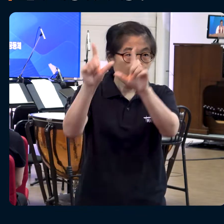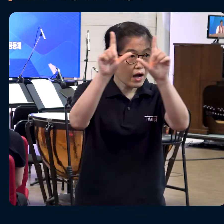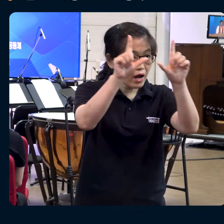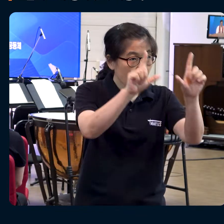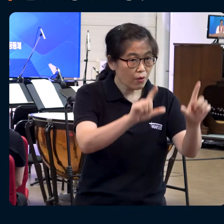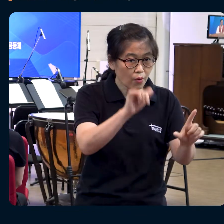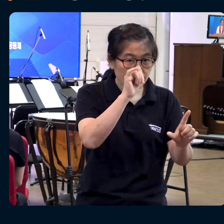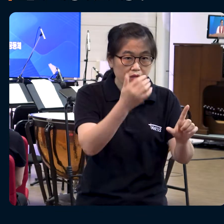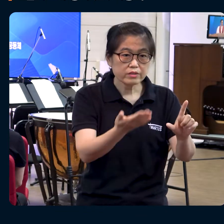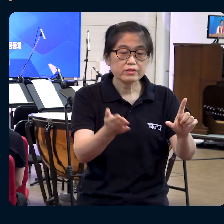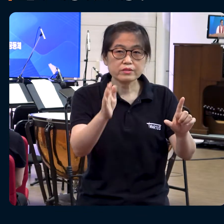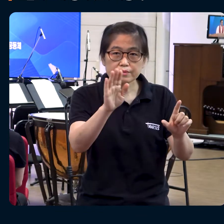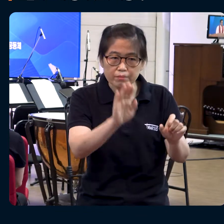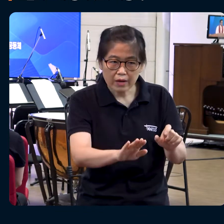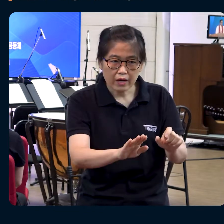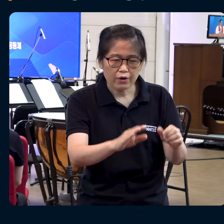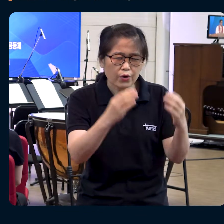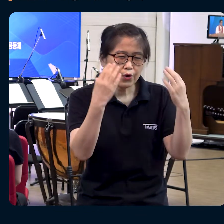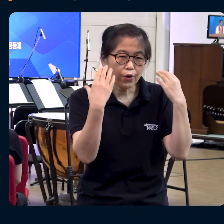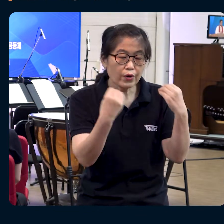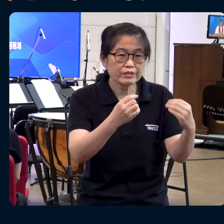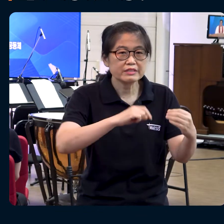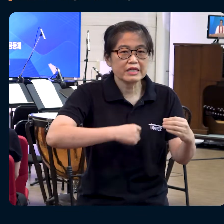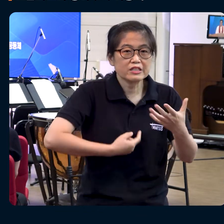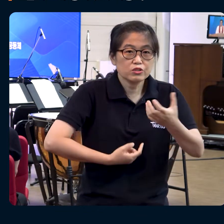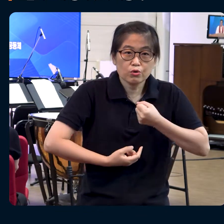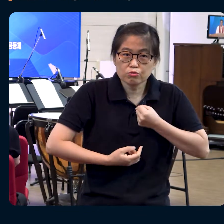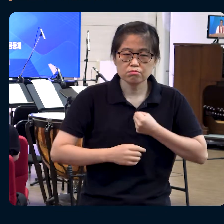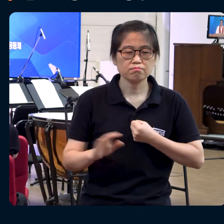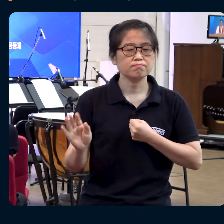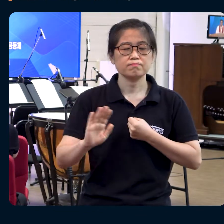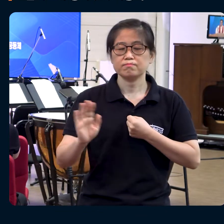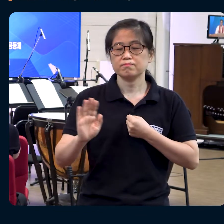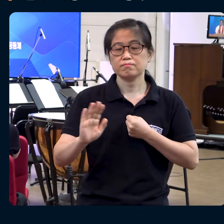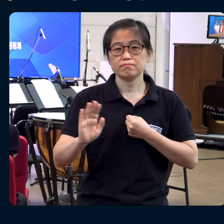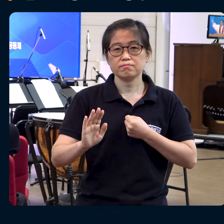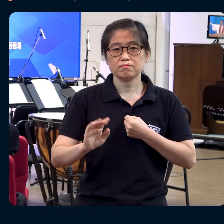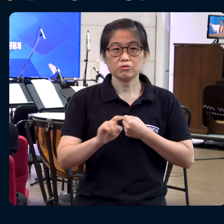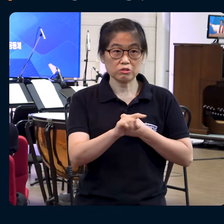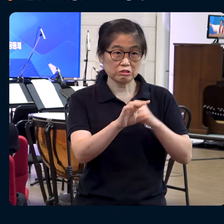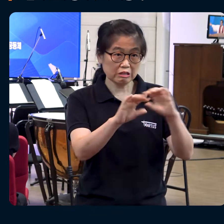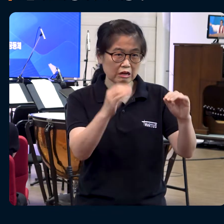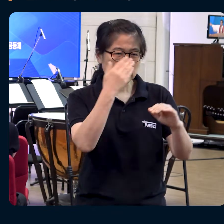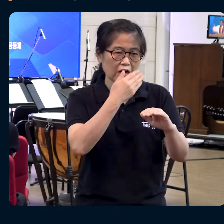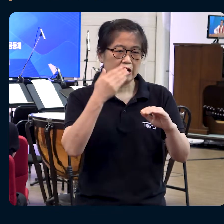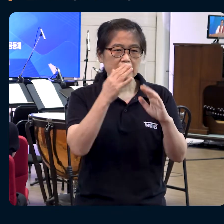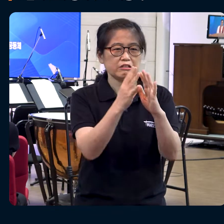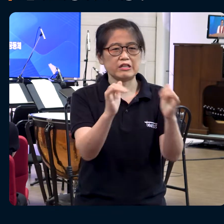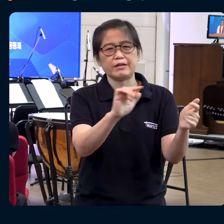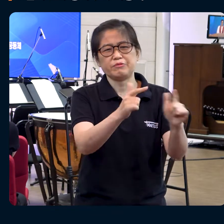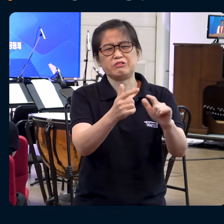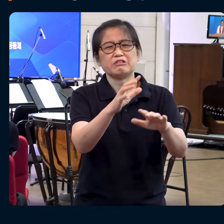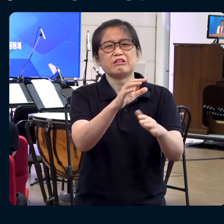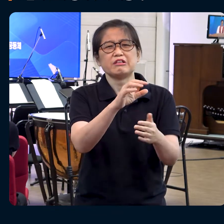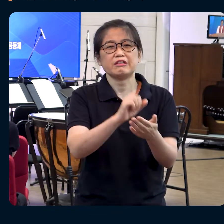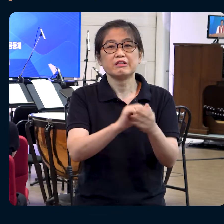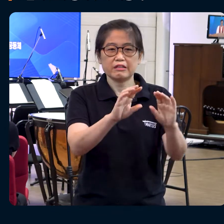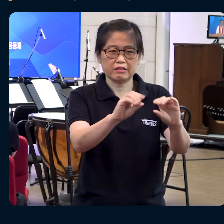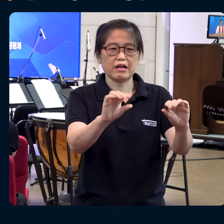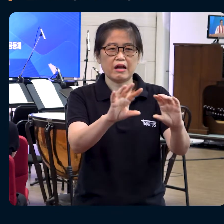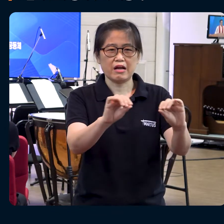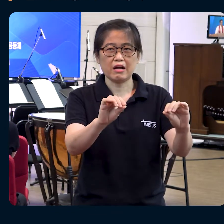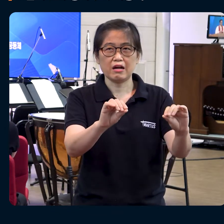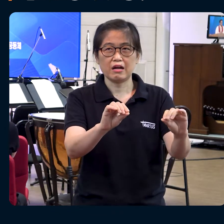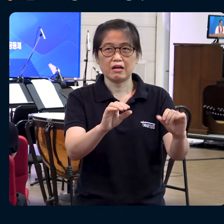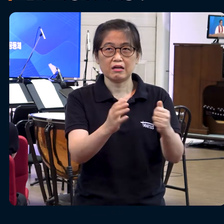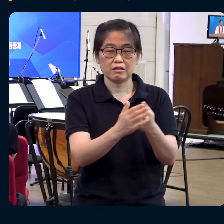살았지만, 그러나 여전히 그 땅은 자기 땅이 아니죠. 여전히 그 땅은 가나안 족속의 땅입니다.